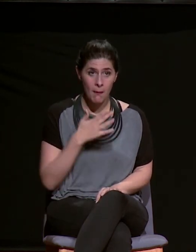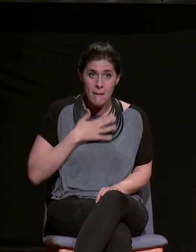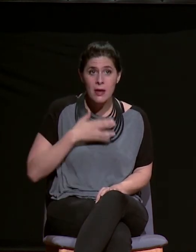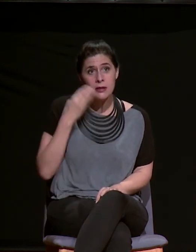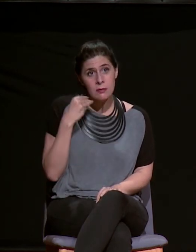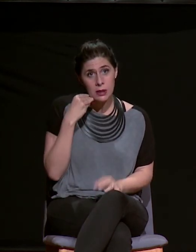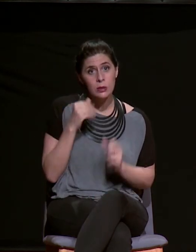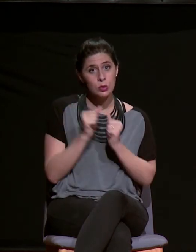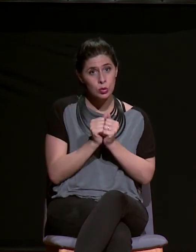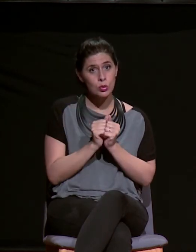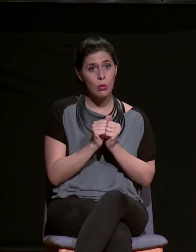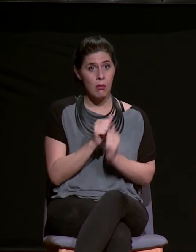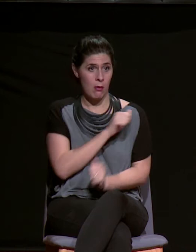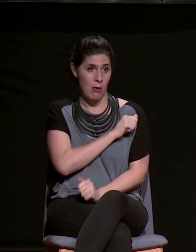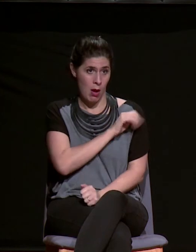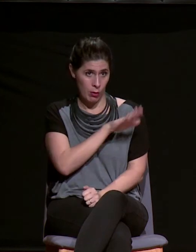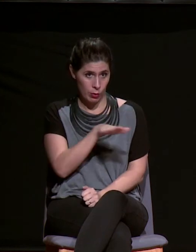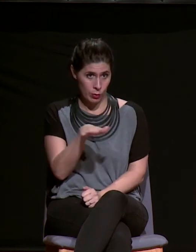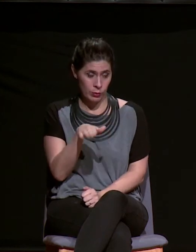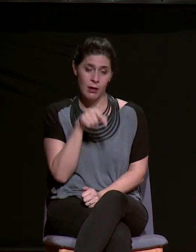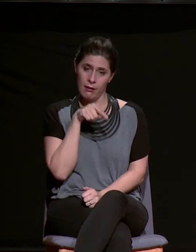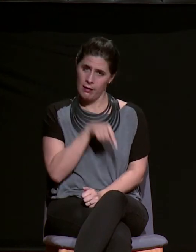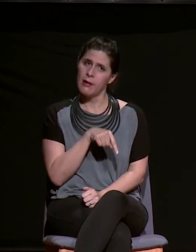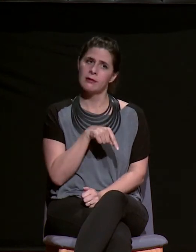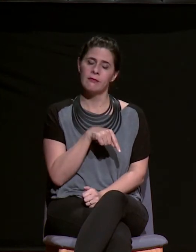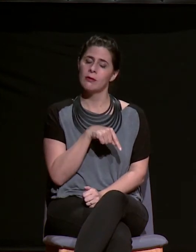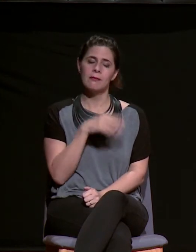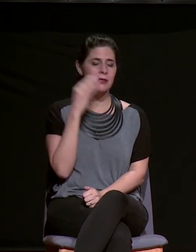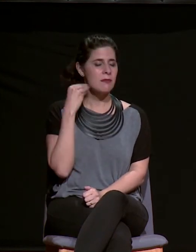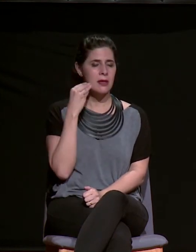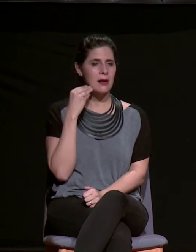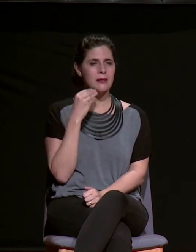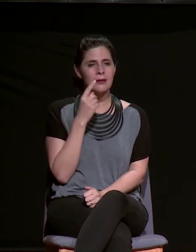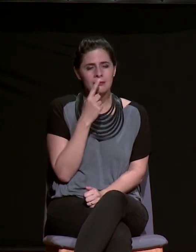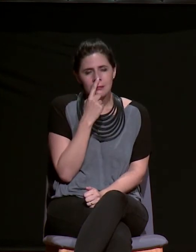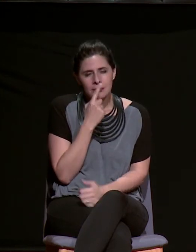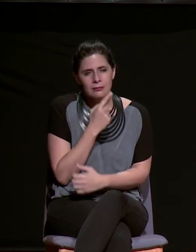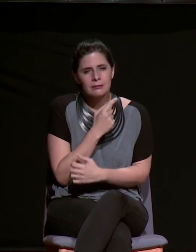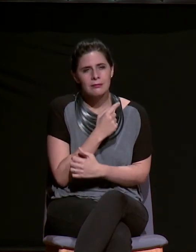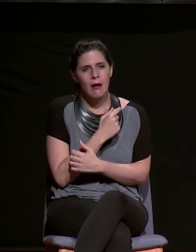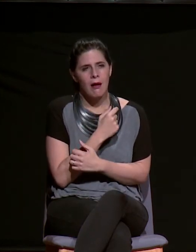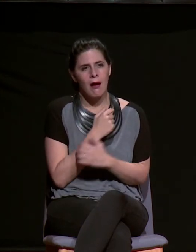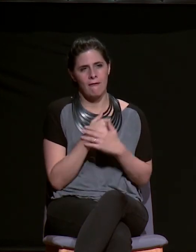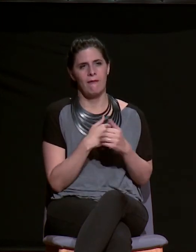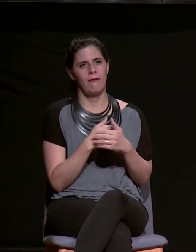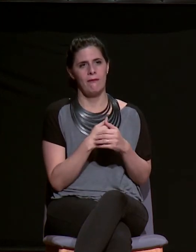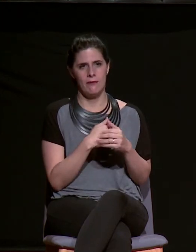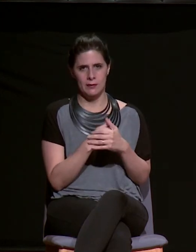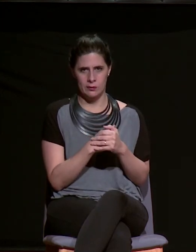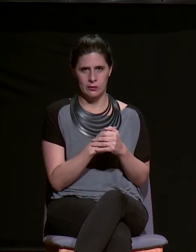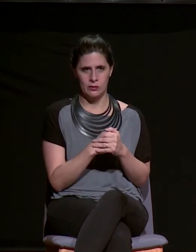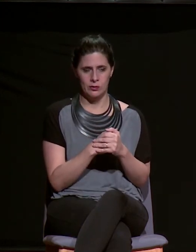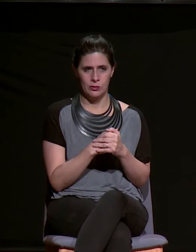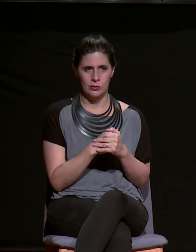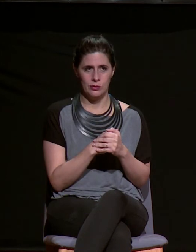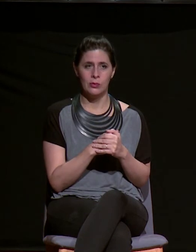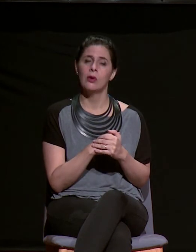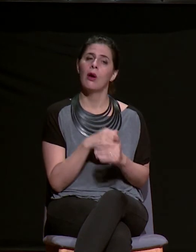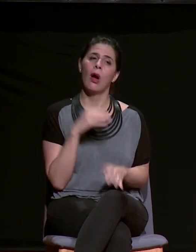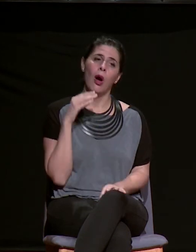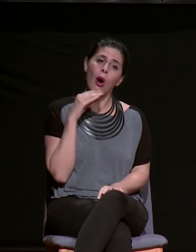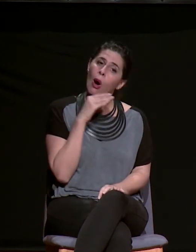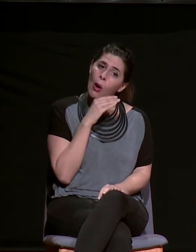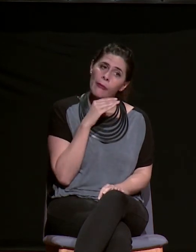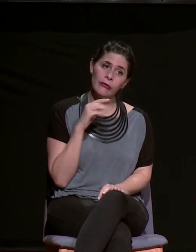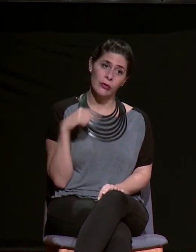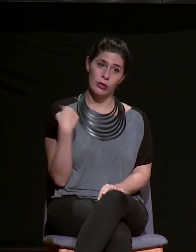alunos, ela foi uma experiência absolutamente afetiva. Eu não, obviamente, nós somos